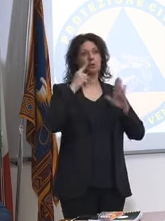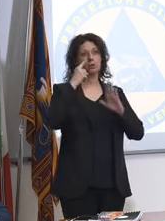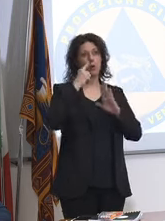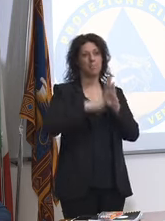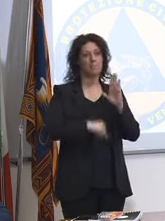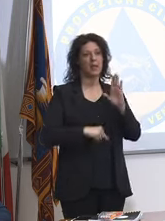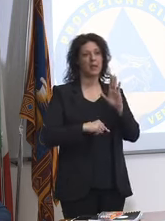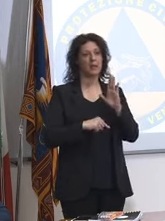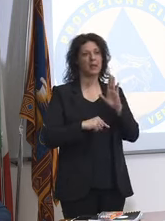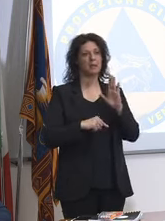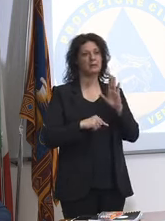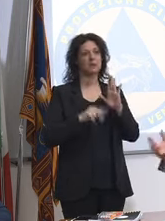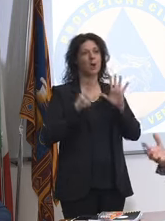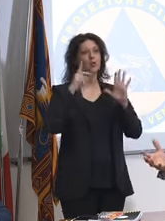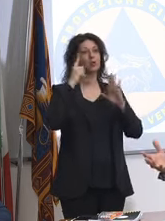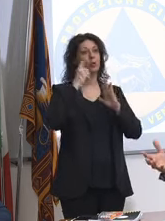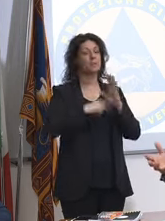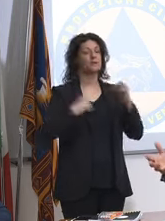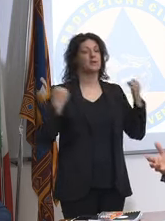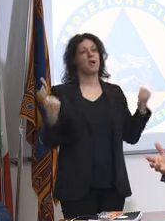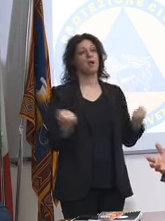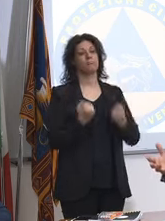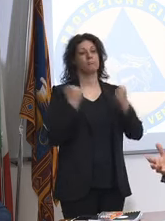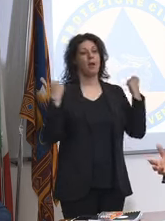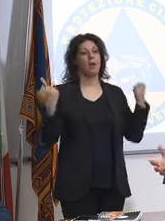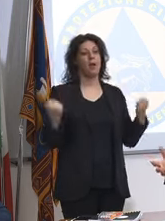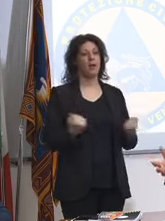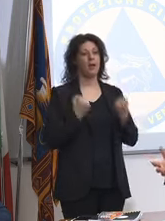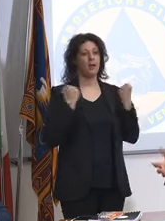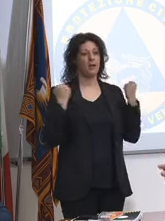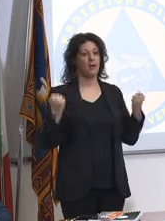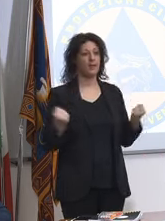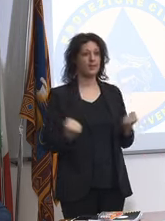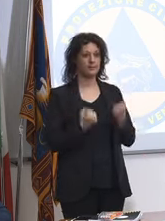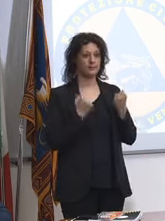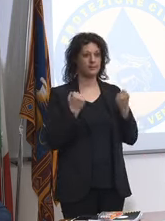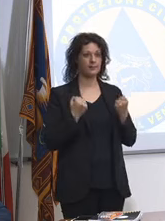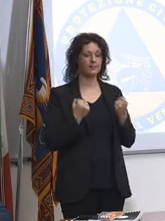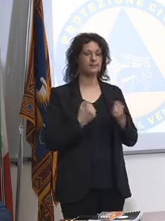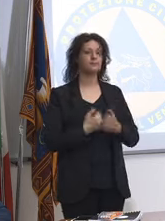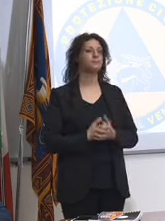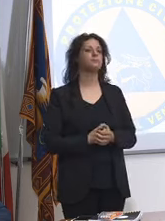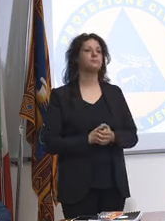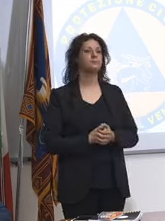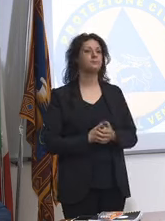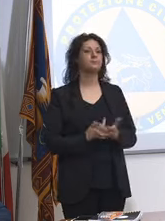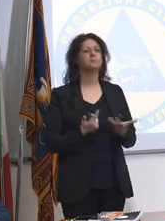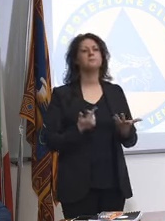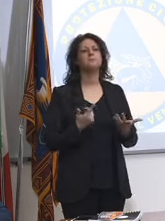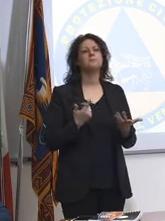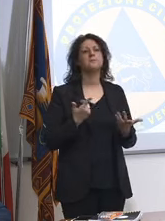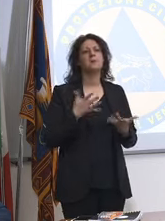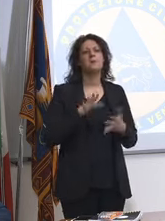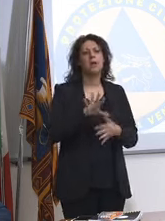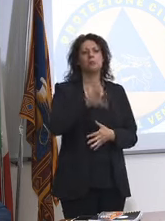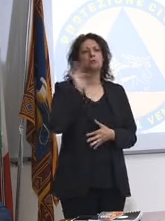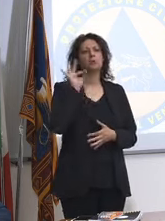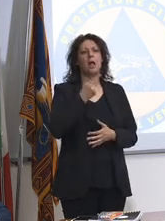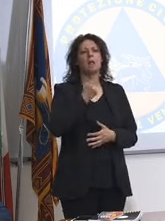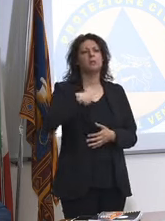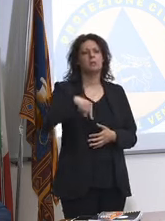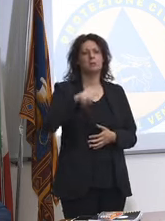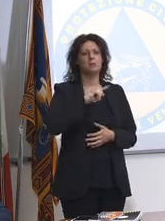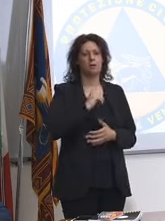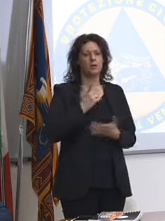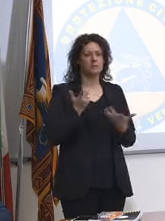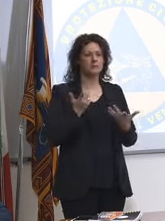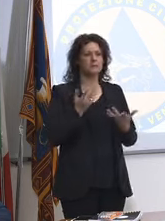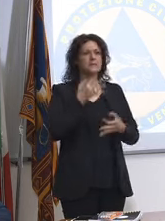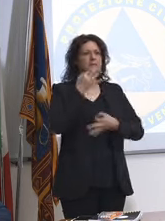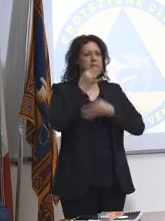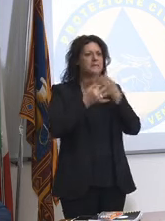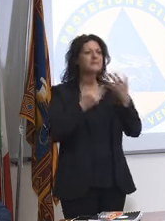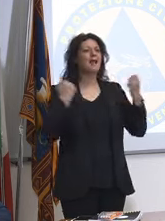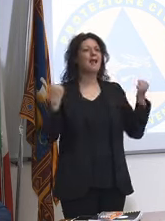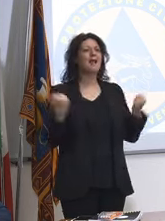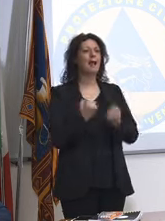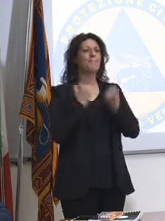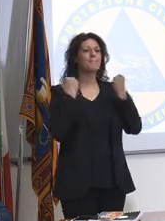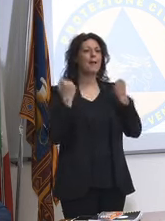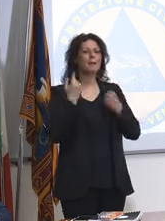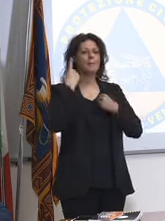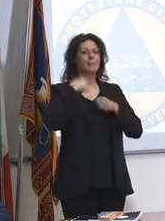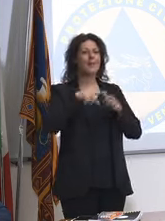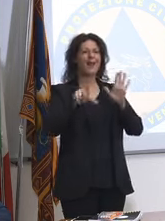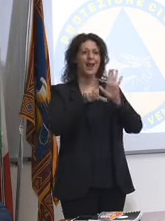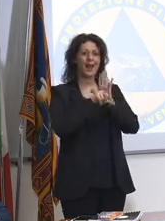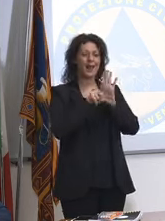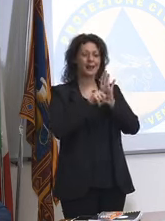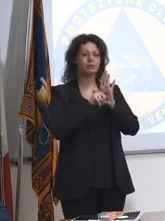8 mesi di campagna iniziata prima da qualcuno dei miei avversari, ma è una scelta da loro, cioè nel senso che la campagna di legge inizia è di